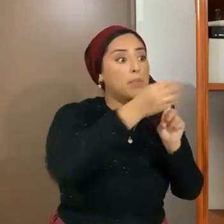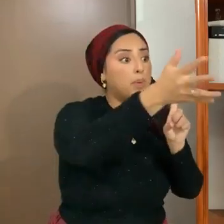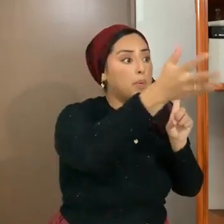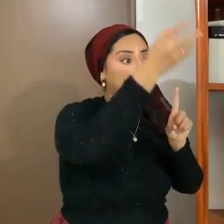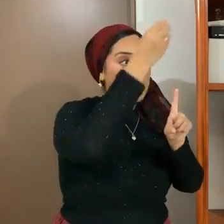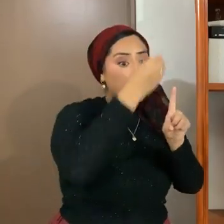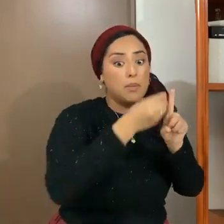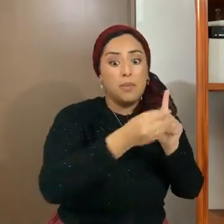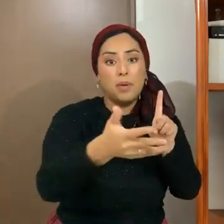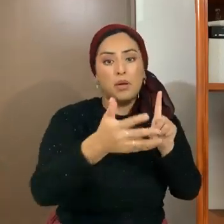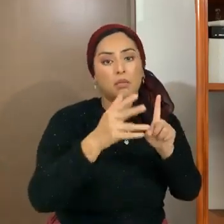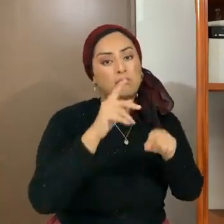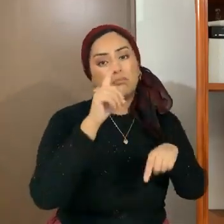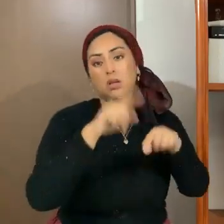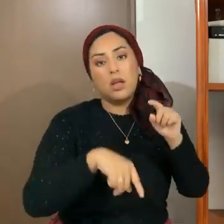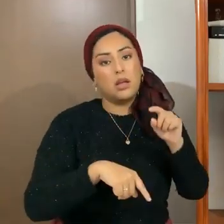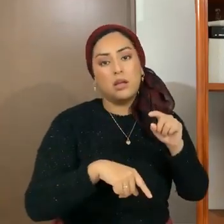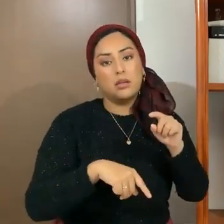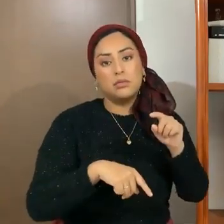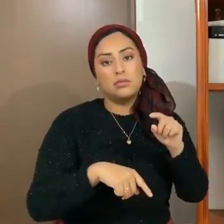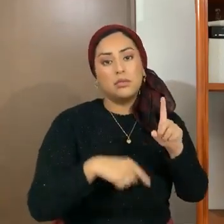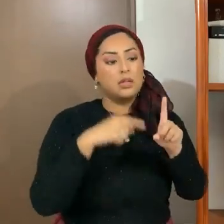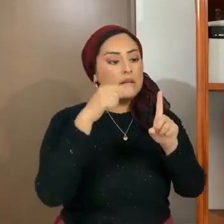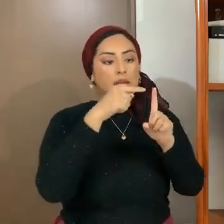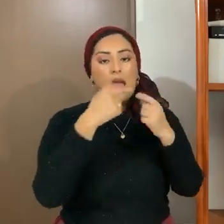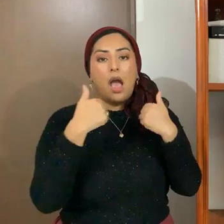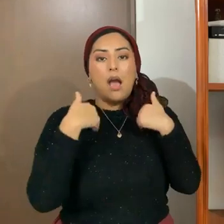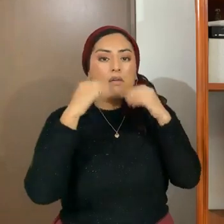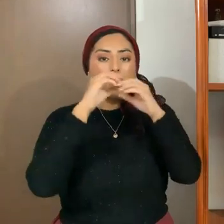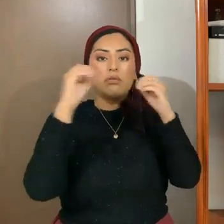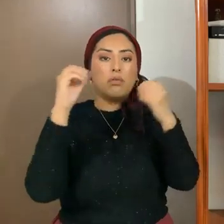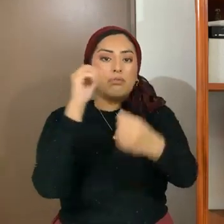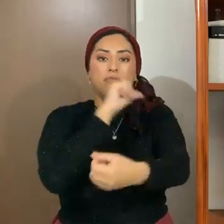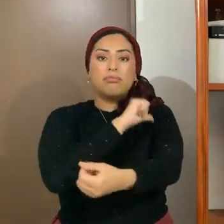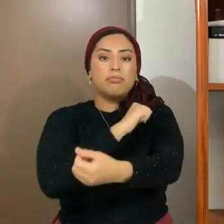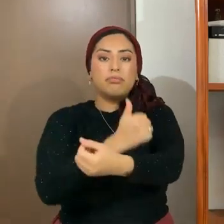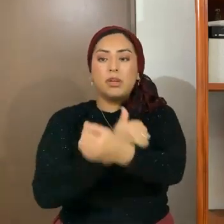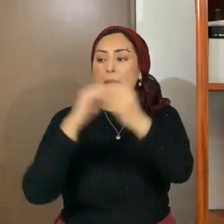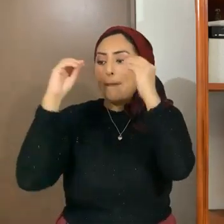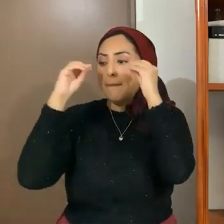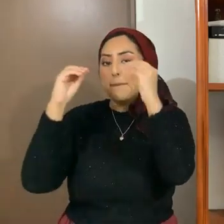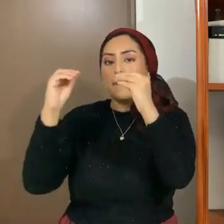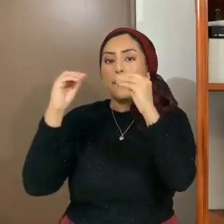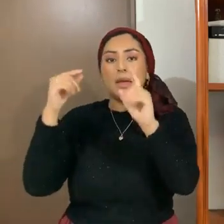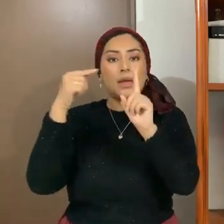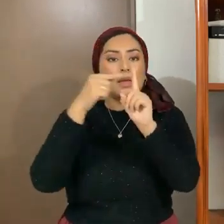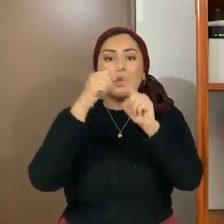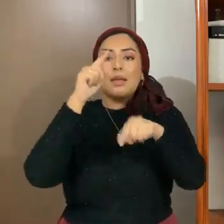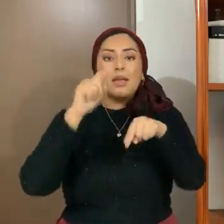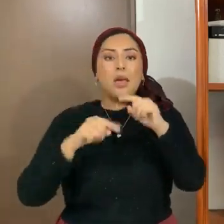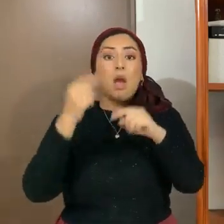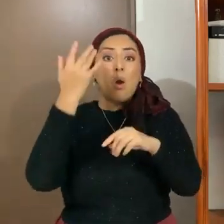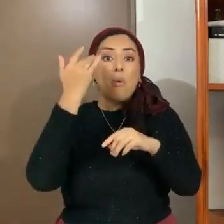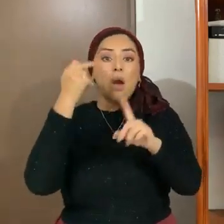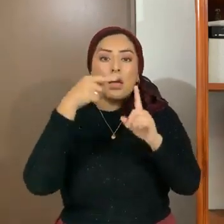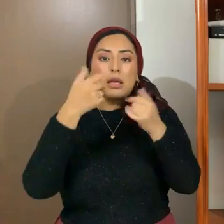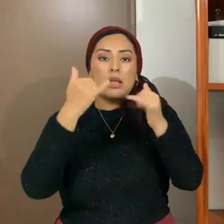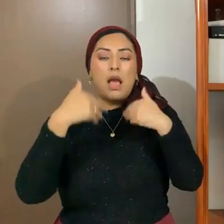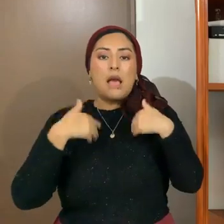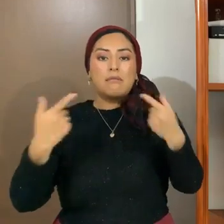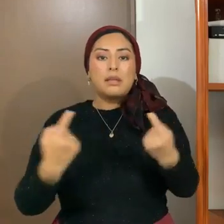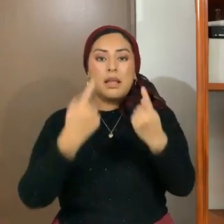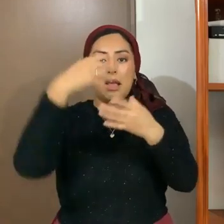Si aquí viniera otra persona, él no tiene autoridad para ministrar, no tiene autoridad para poder decirle a